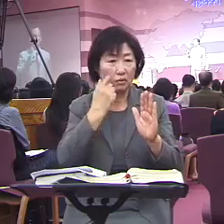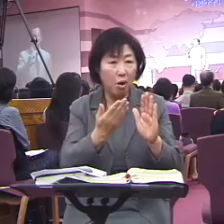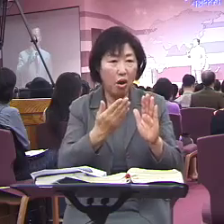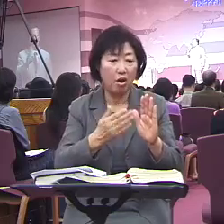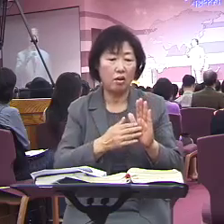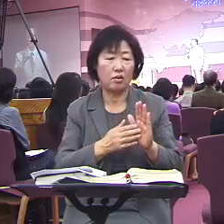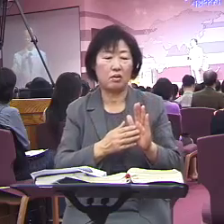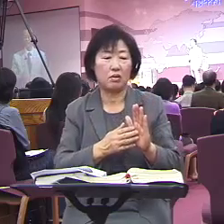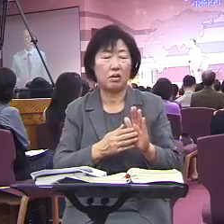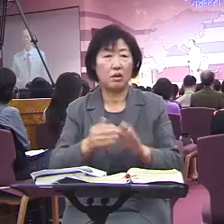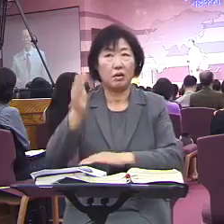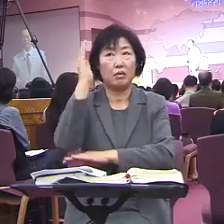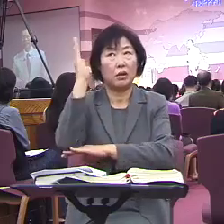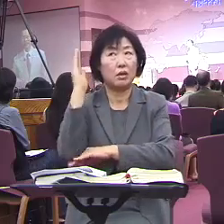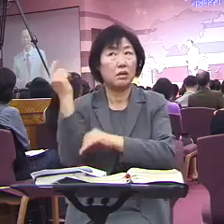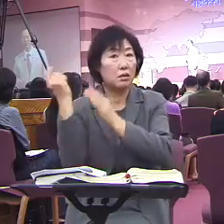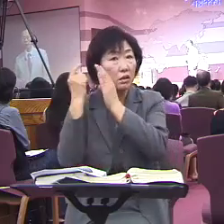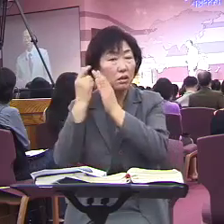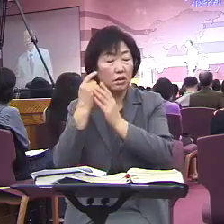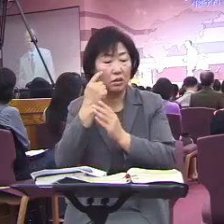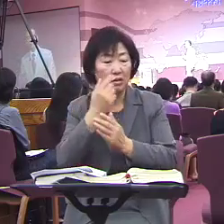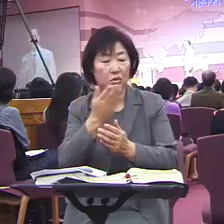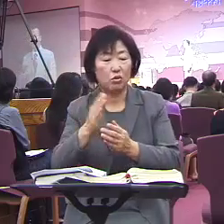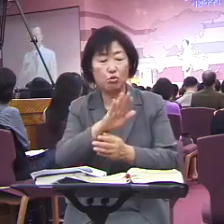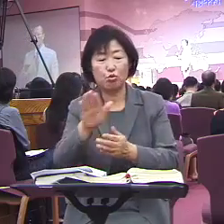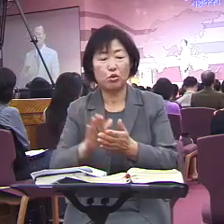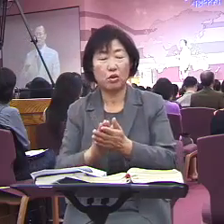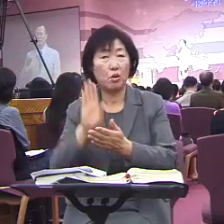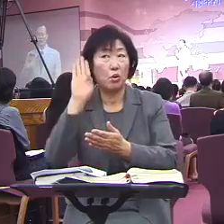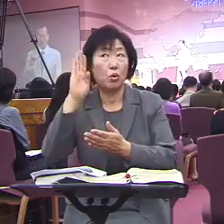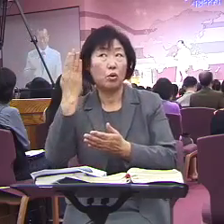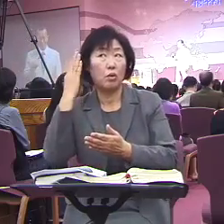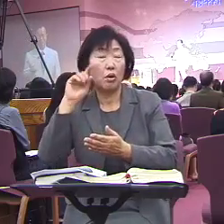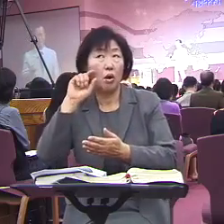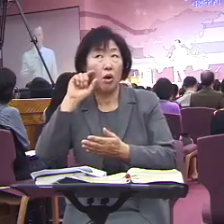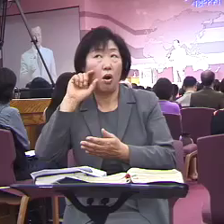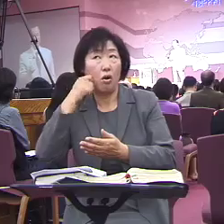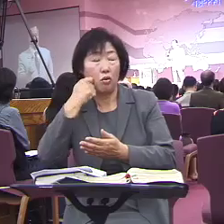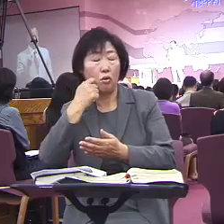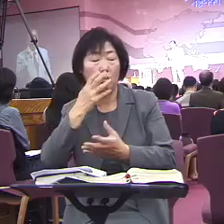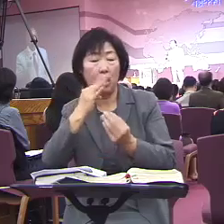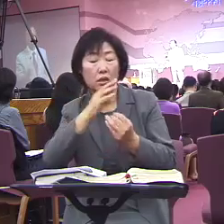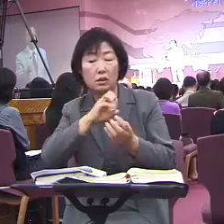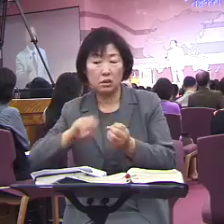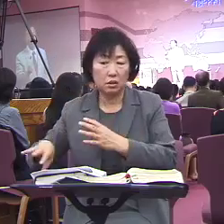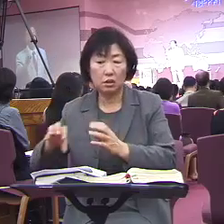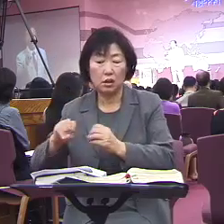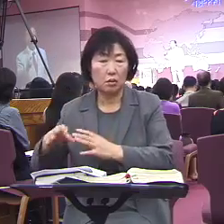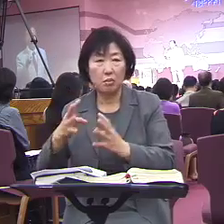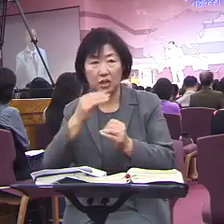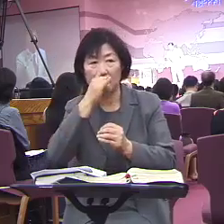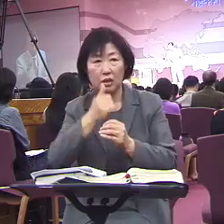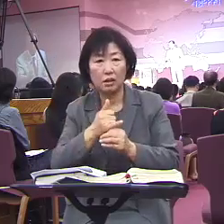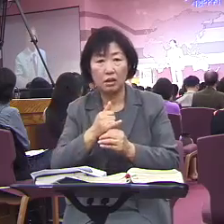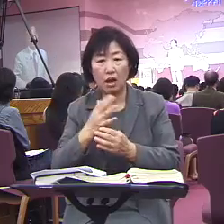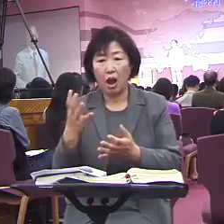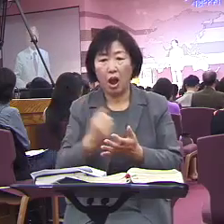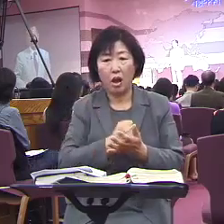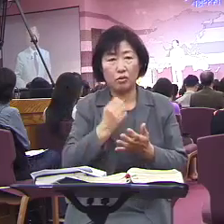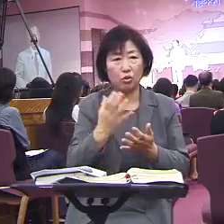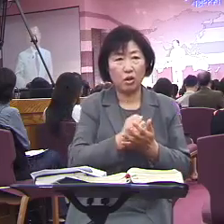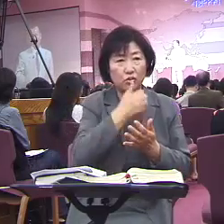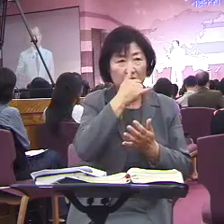여러분, 이 메시지 들으셨습니다. 우리가요 요사이 어려우면서 잃은 거 많습니다. 잃은 건 많지만 갖고 있는 건 더